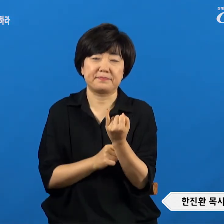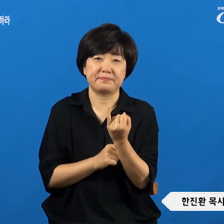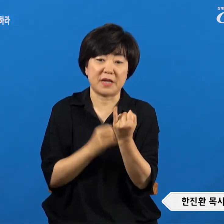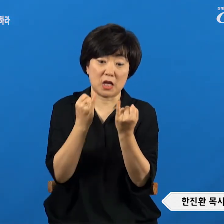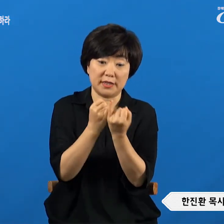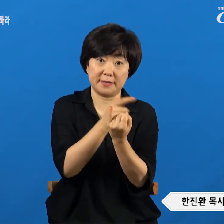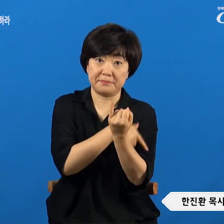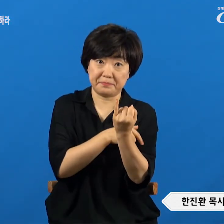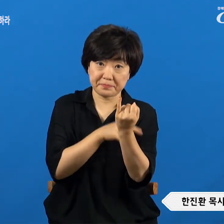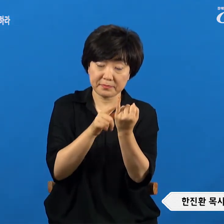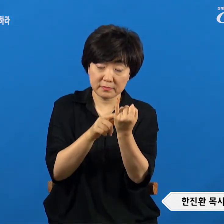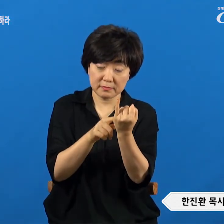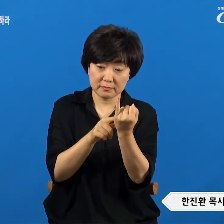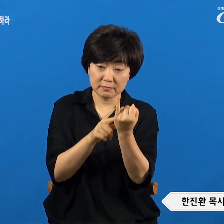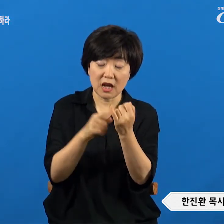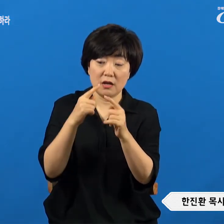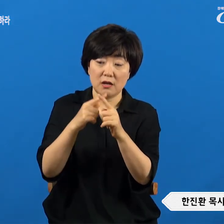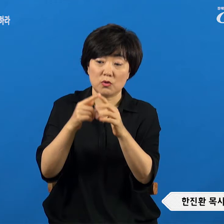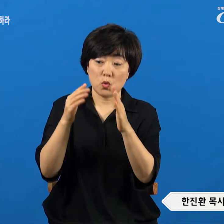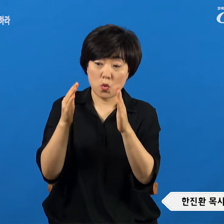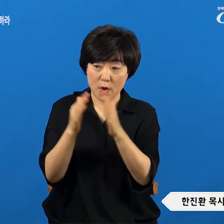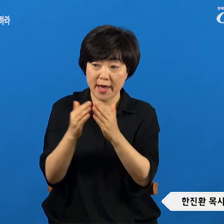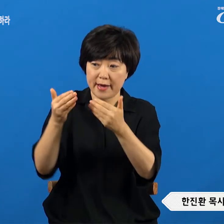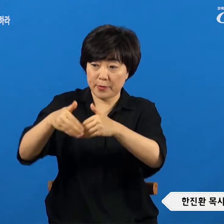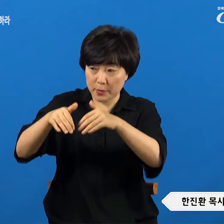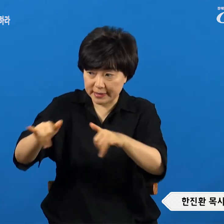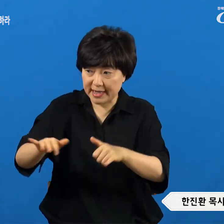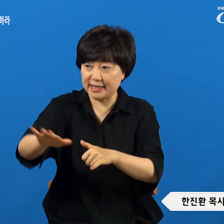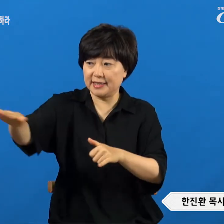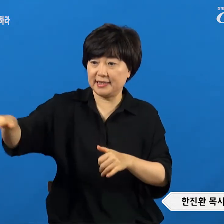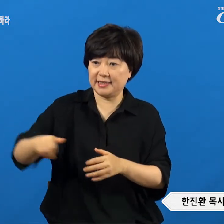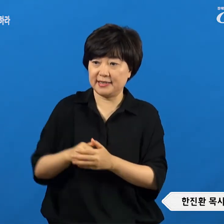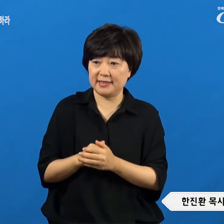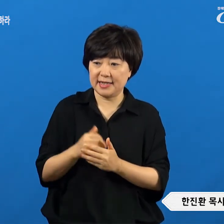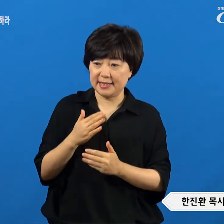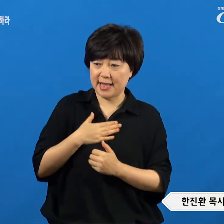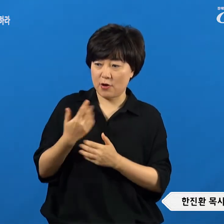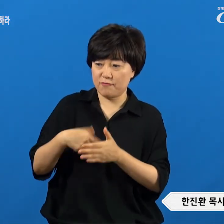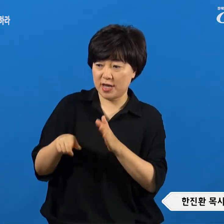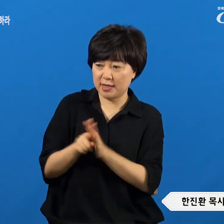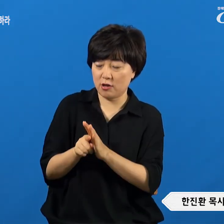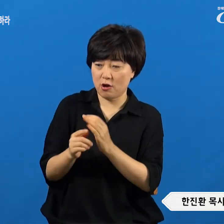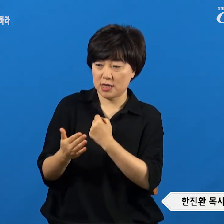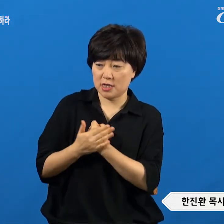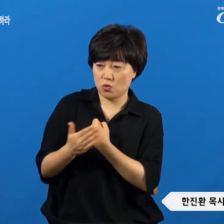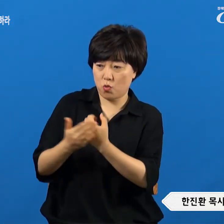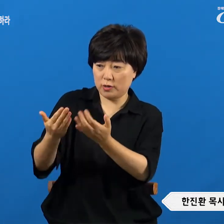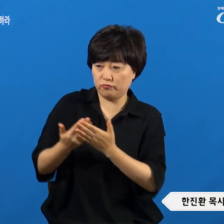그 집사님은 교회 교역자들과 또 중보기도 팀이 자기를 위해서